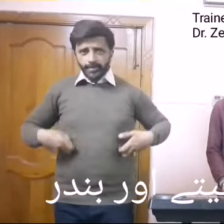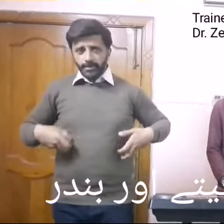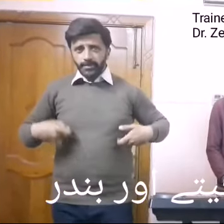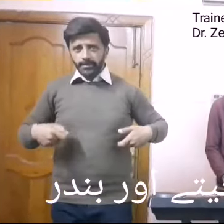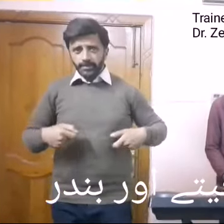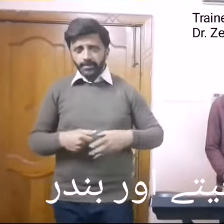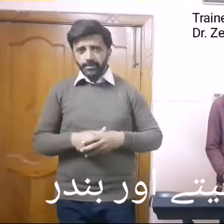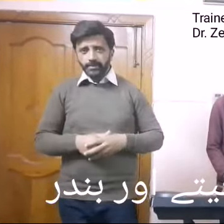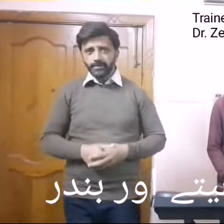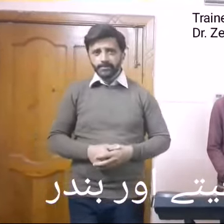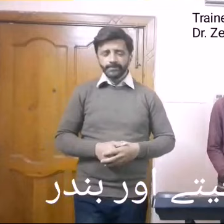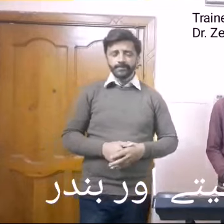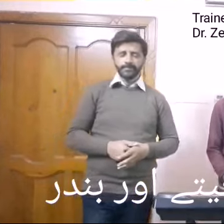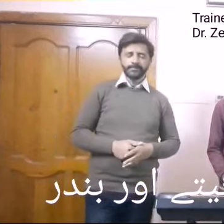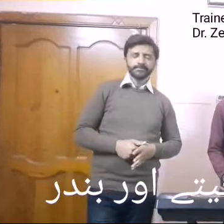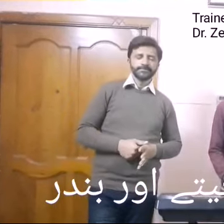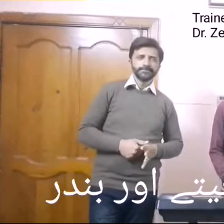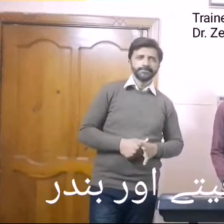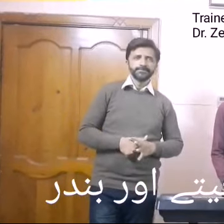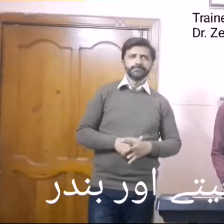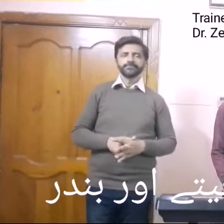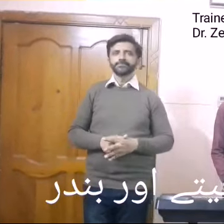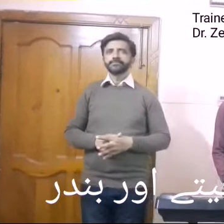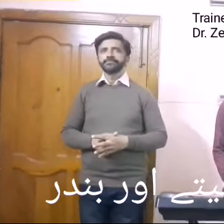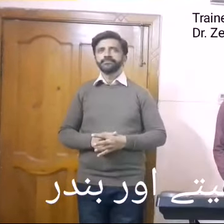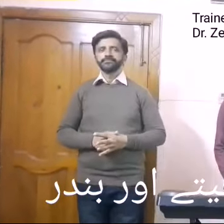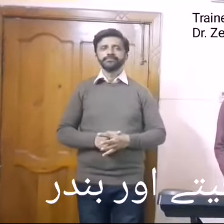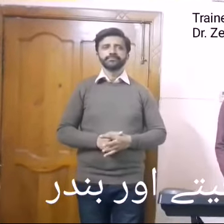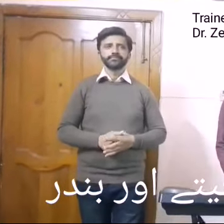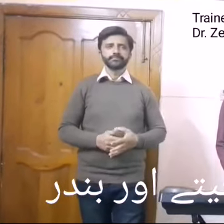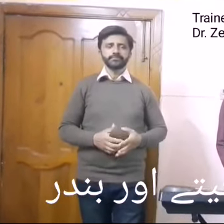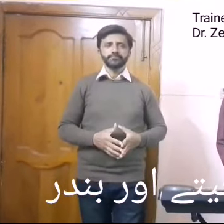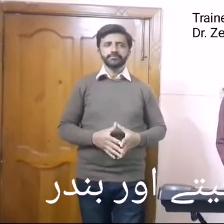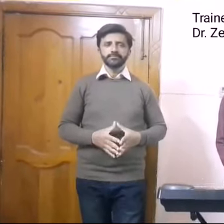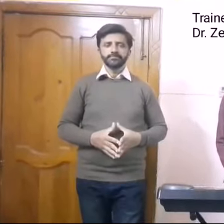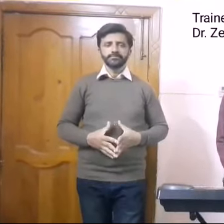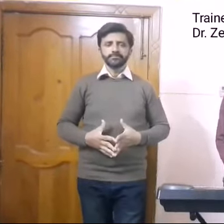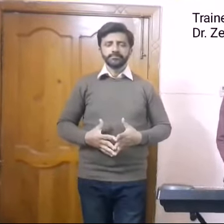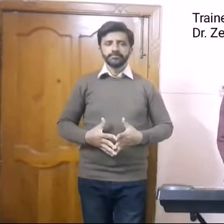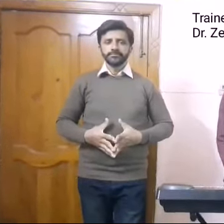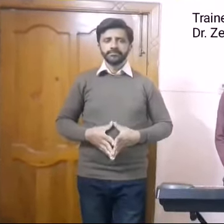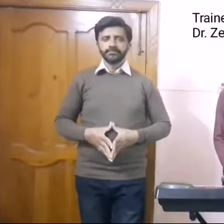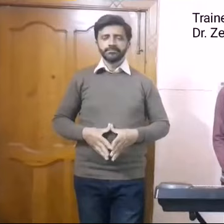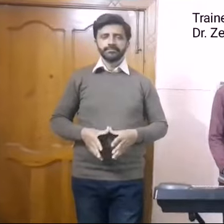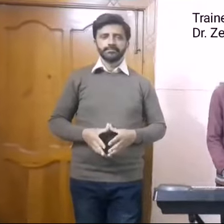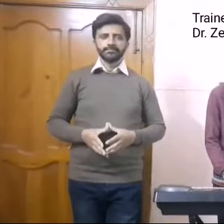बंदर आती जी ते और बंदर जी ते बंदर